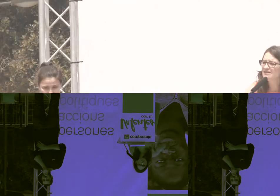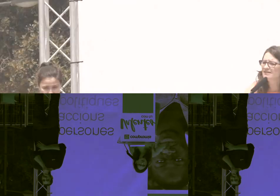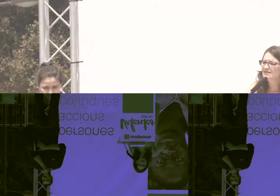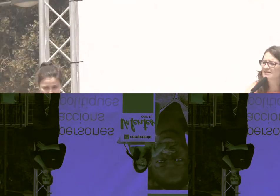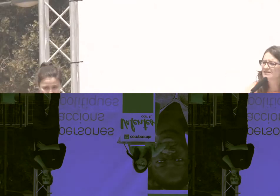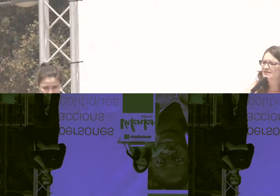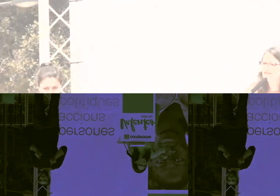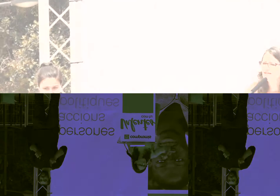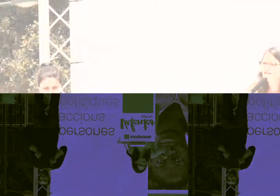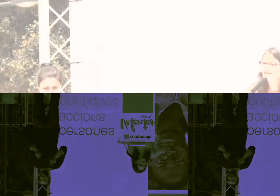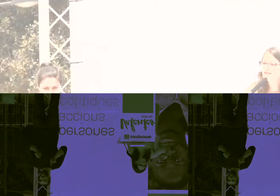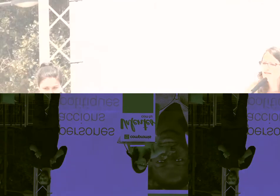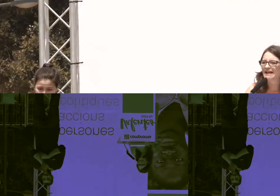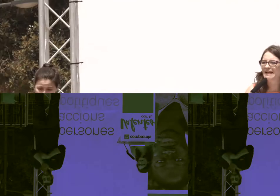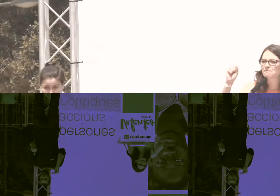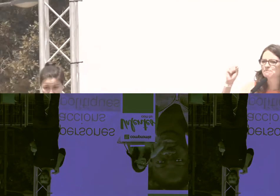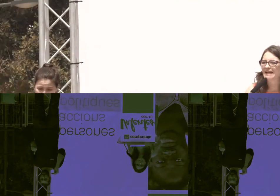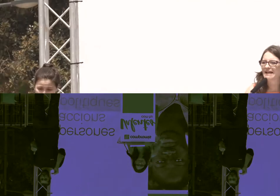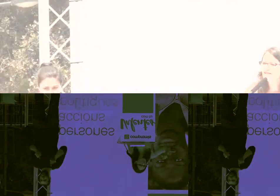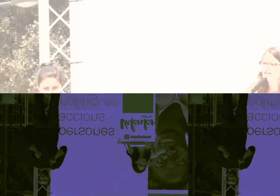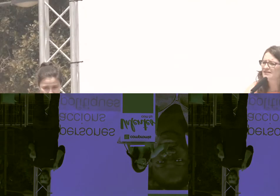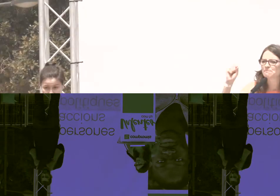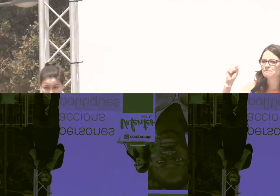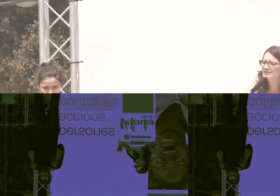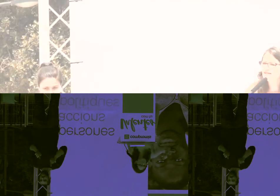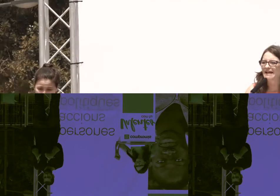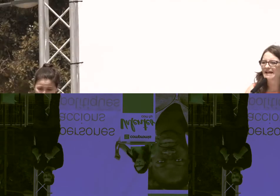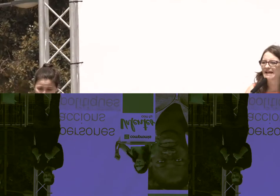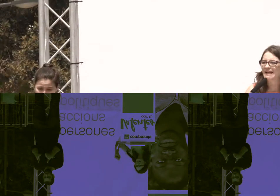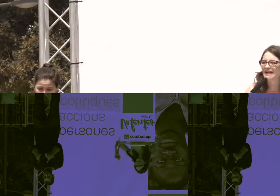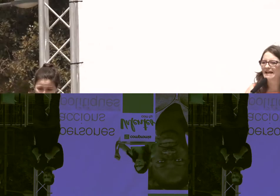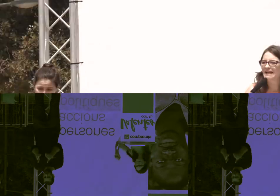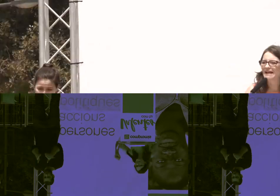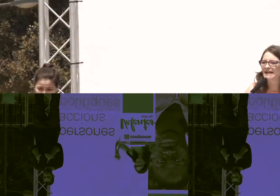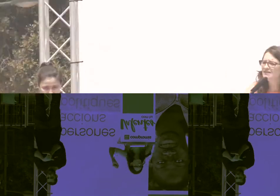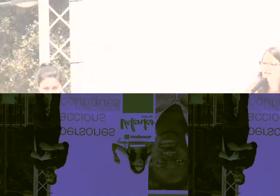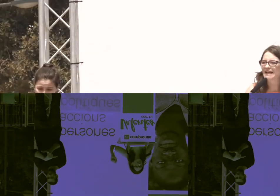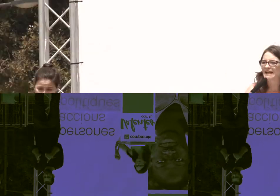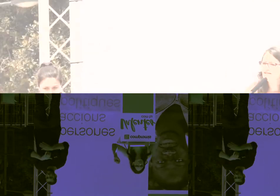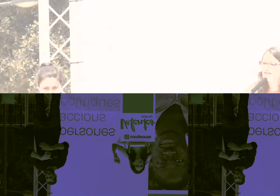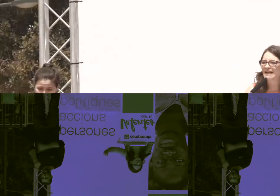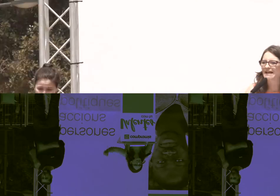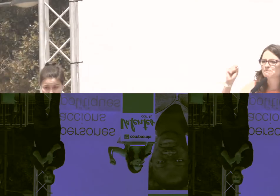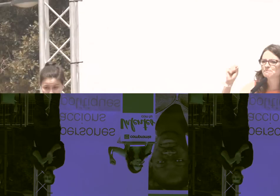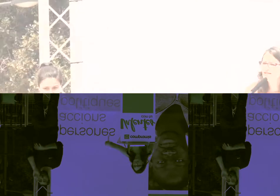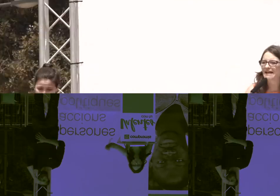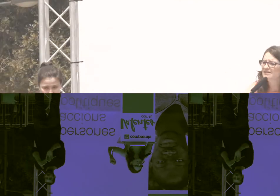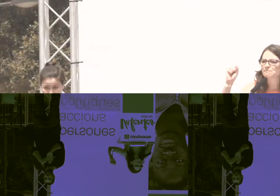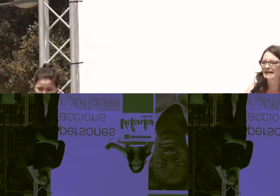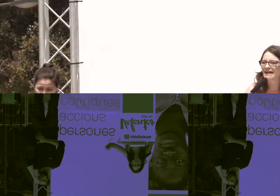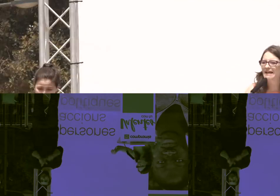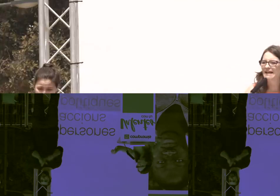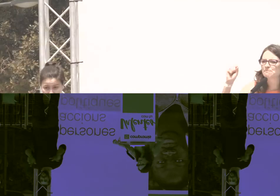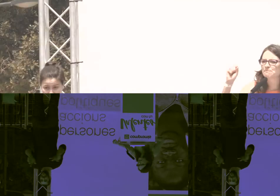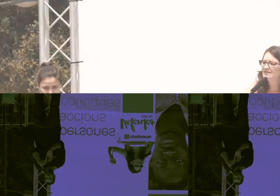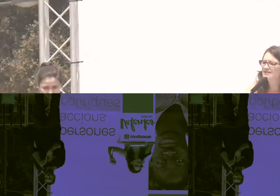gestió amb els més vulnerables. Això és tindre en compte que el primer és rescatar persones i això és el